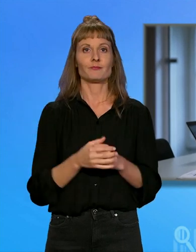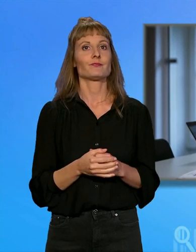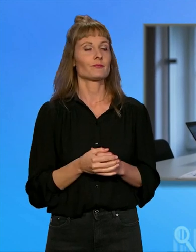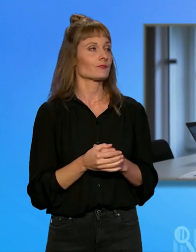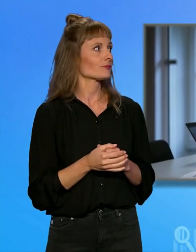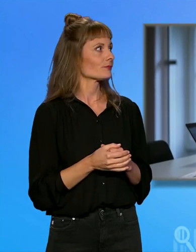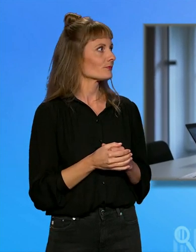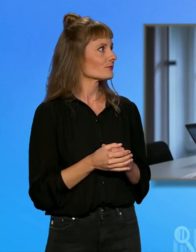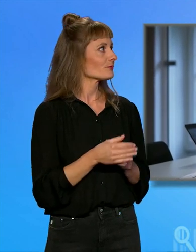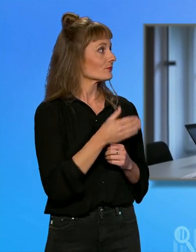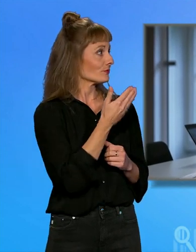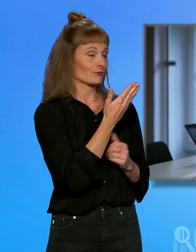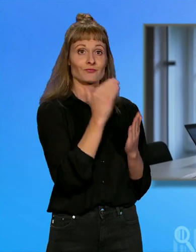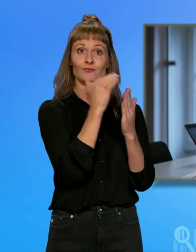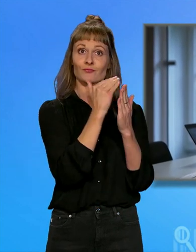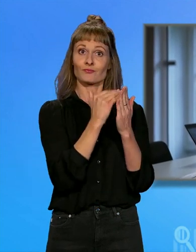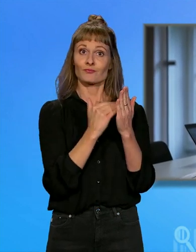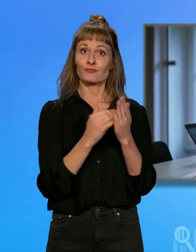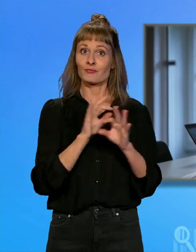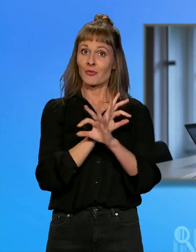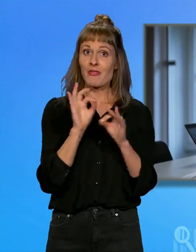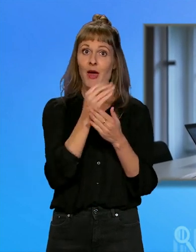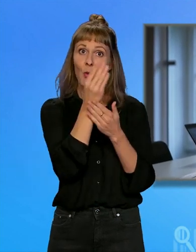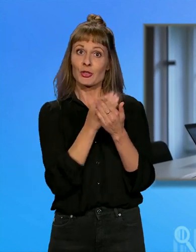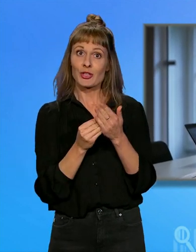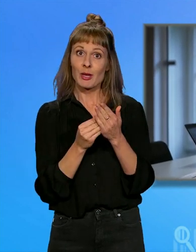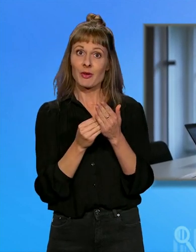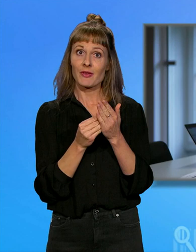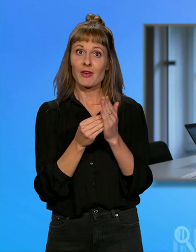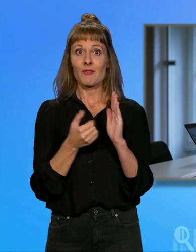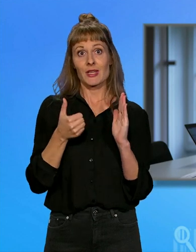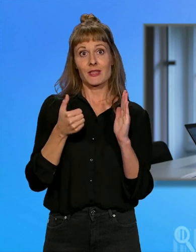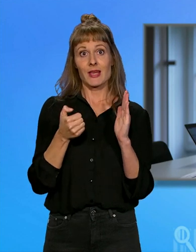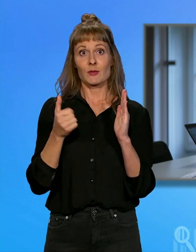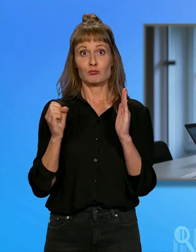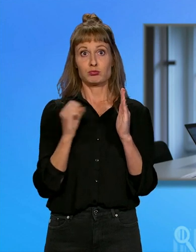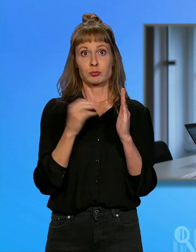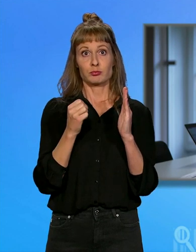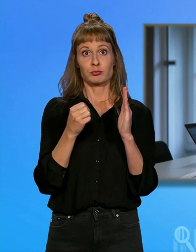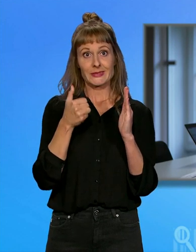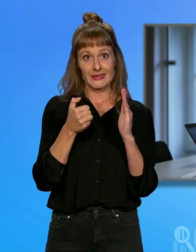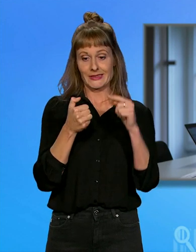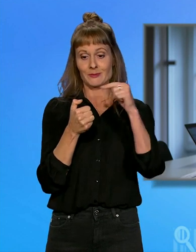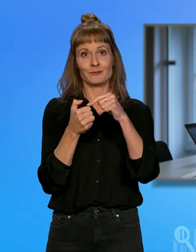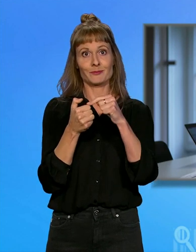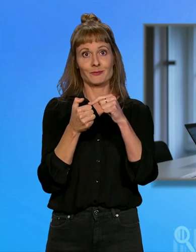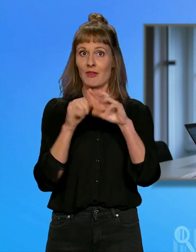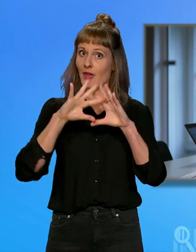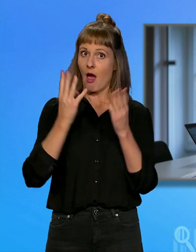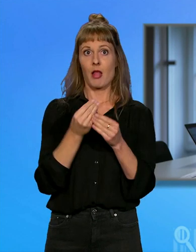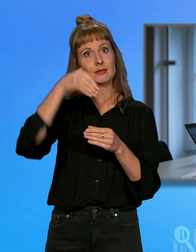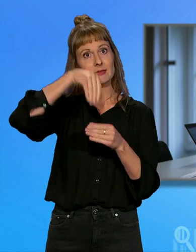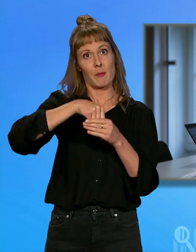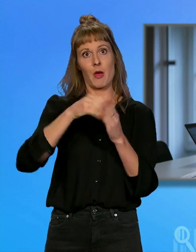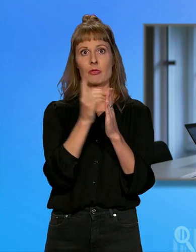beschrieben, eigentlich das, was der Fahrer auf dem Scanner, auf dem Handy hat, ist hier Ausdruck davon. Und da wird ganz genau